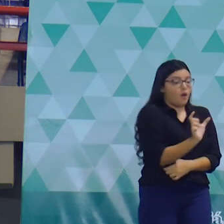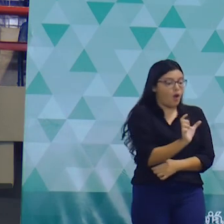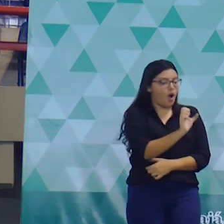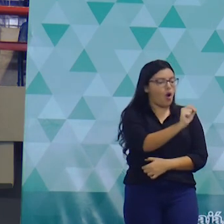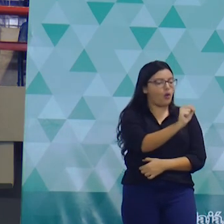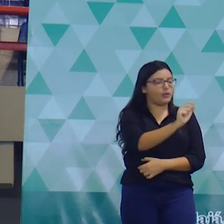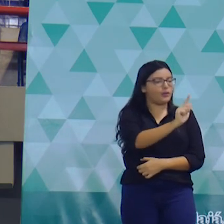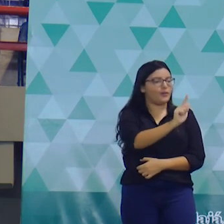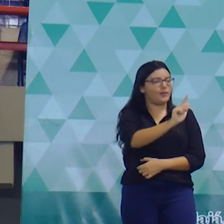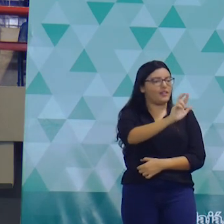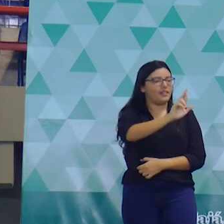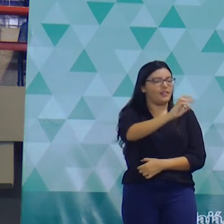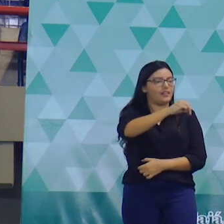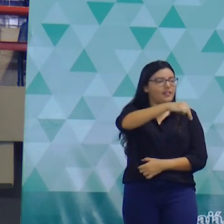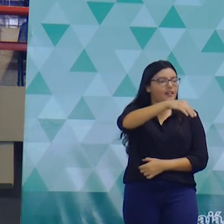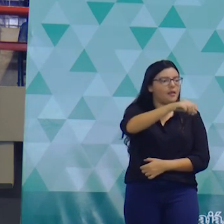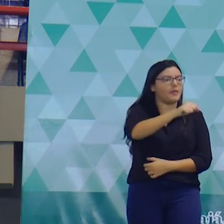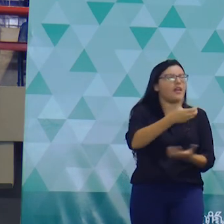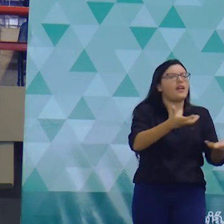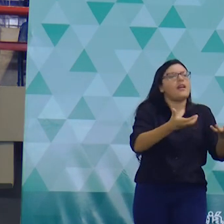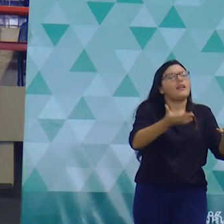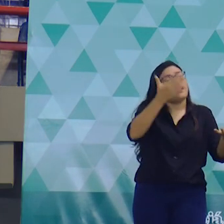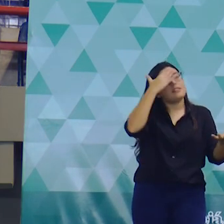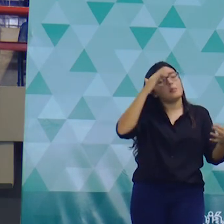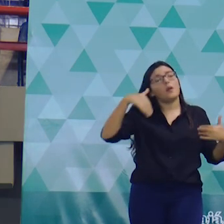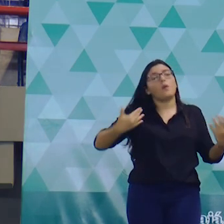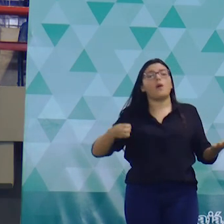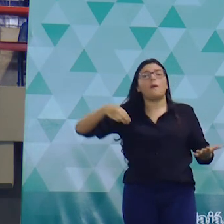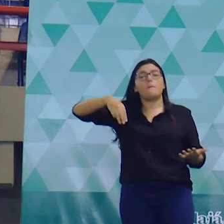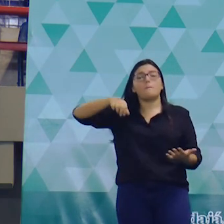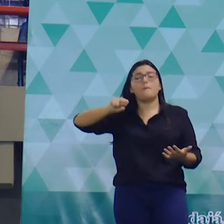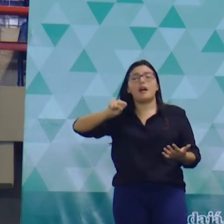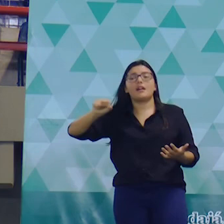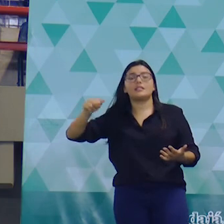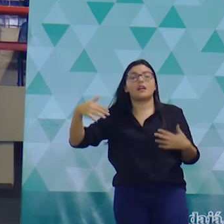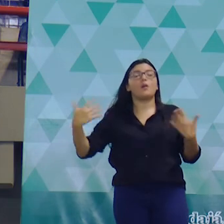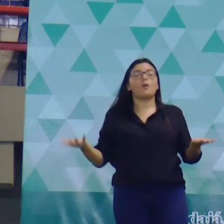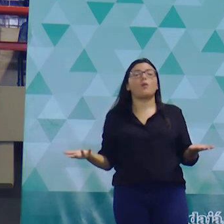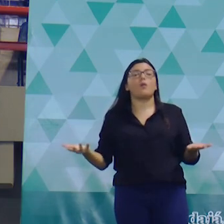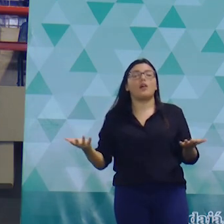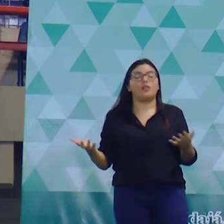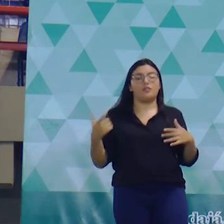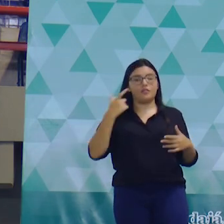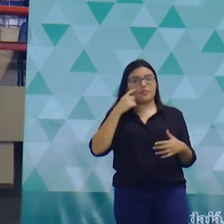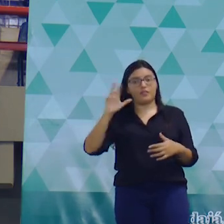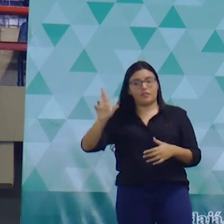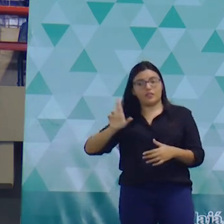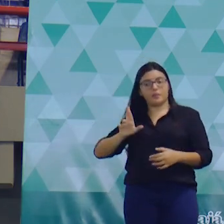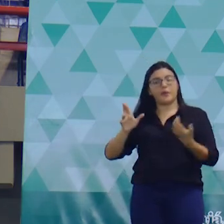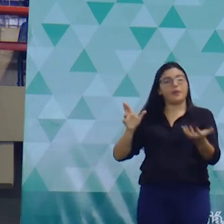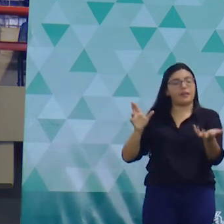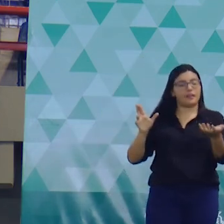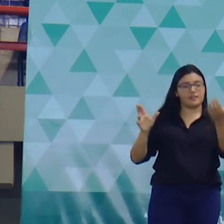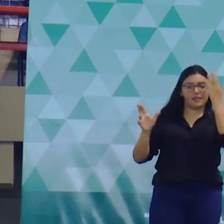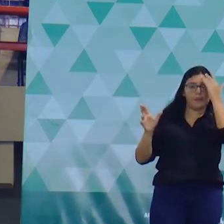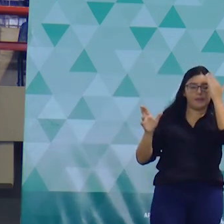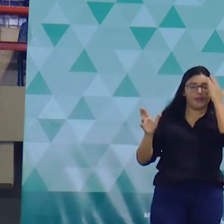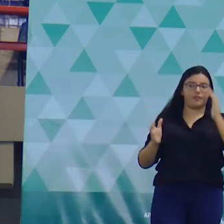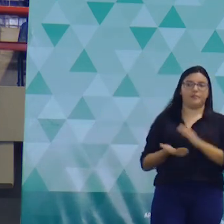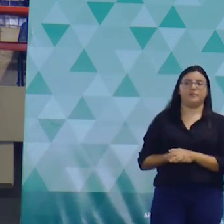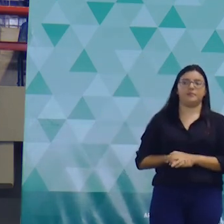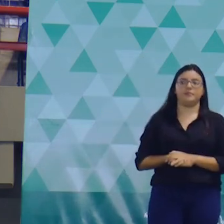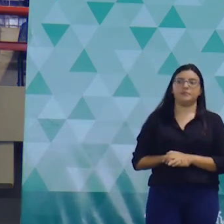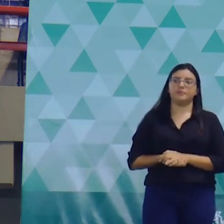de cobre. Ela quer saber qual é a massa de gás carbônico que eu vou produzir.